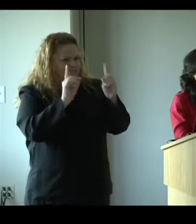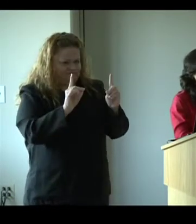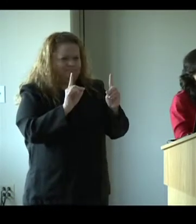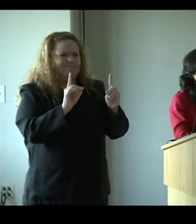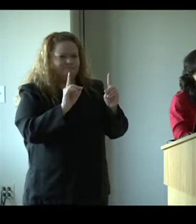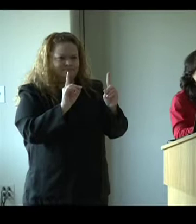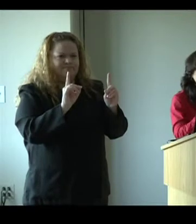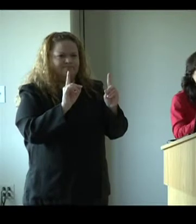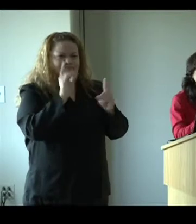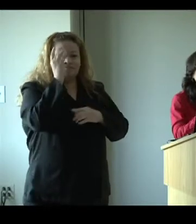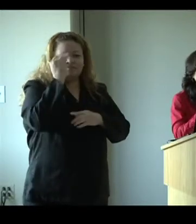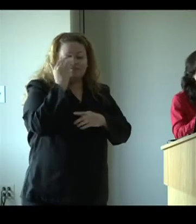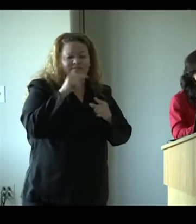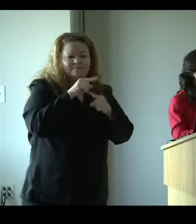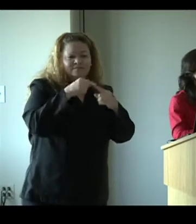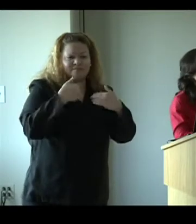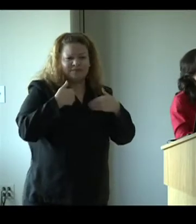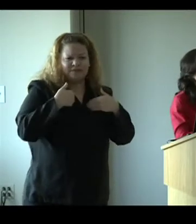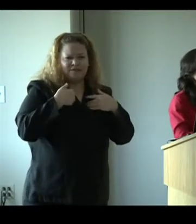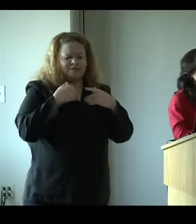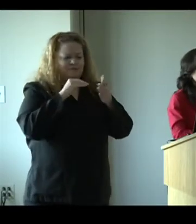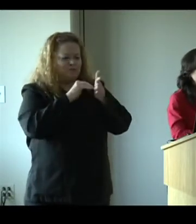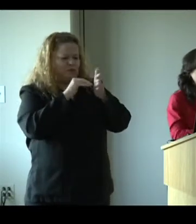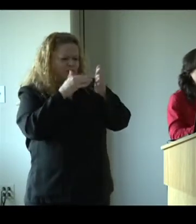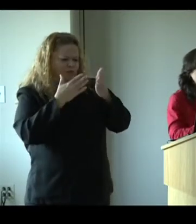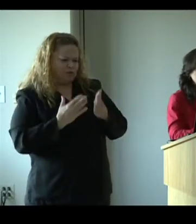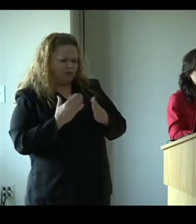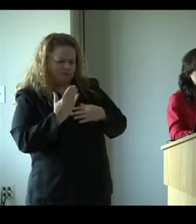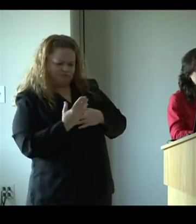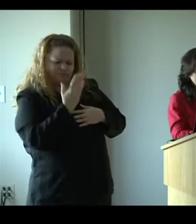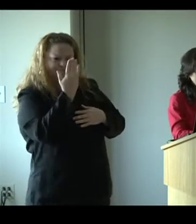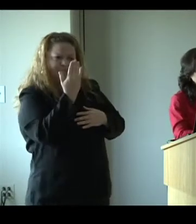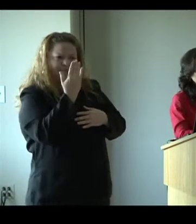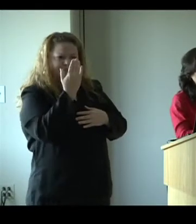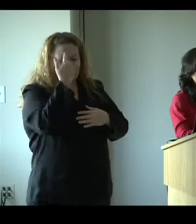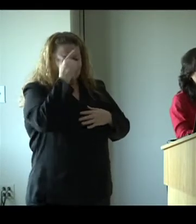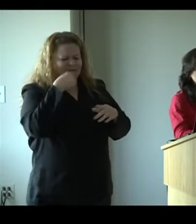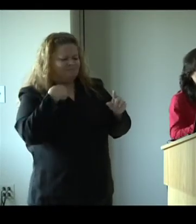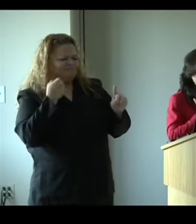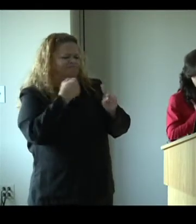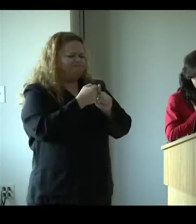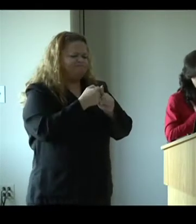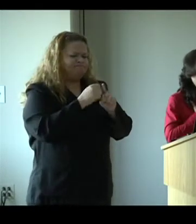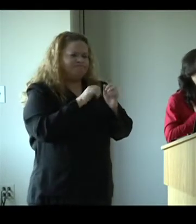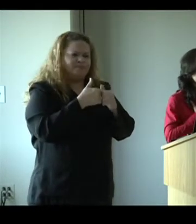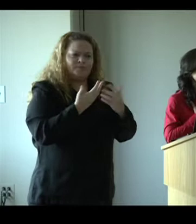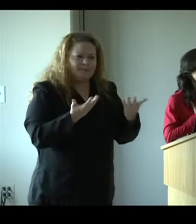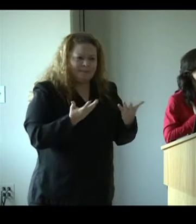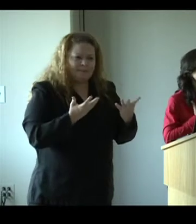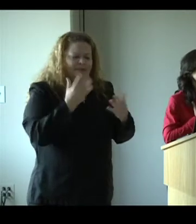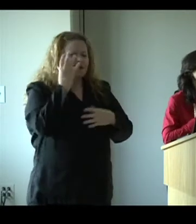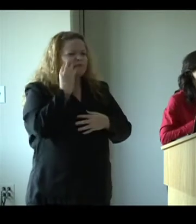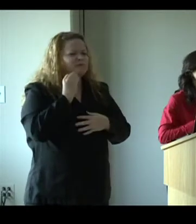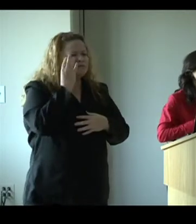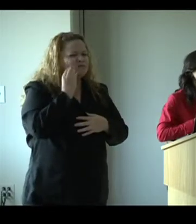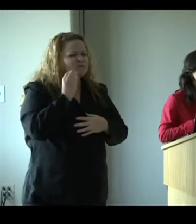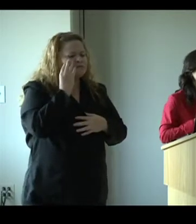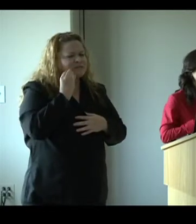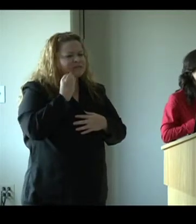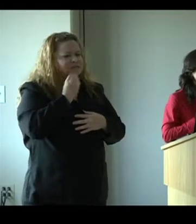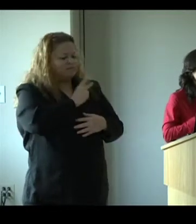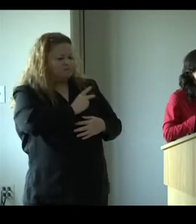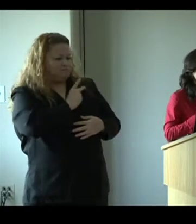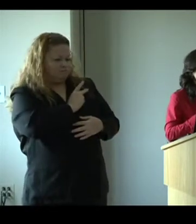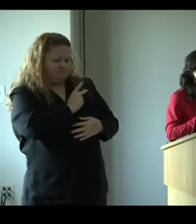educadoras cuando tenemos un estudiante enfrente para mí ha sido bien impactante como en experiencia personal lo puedo